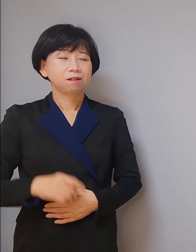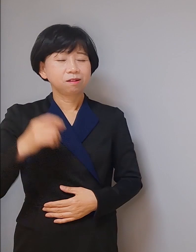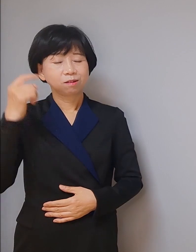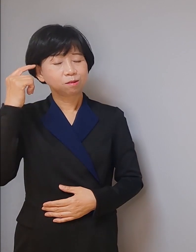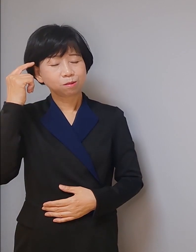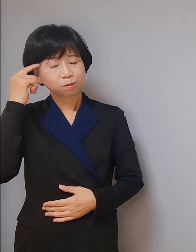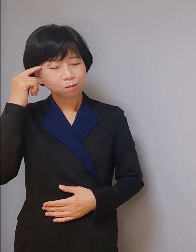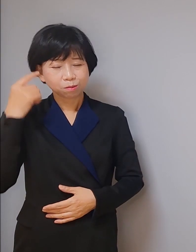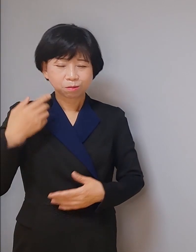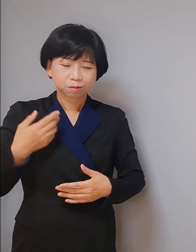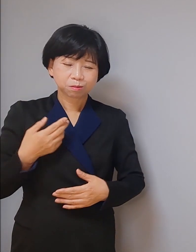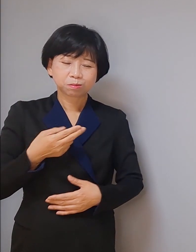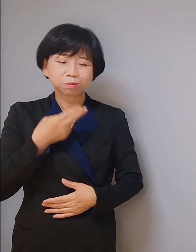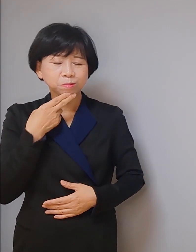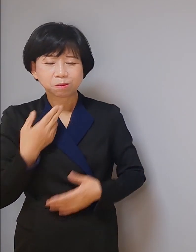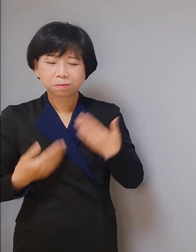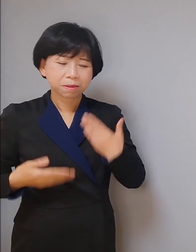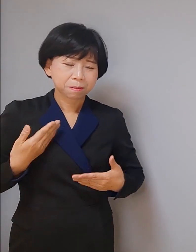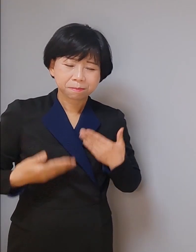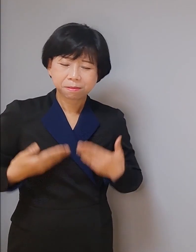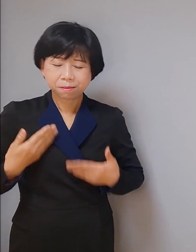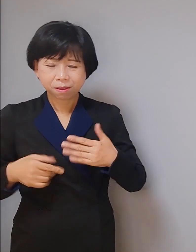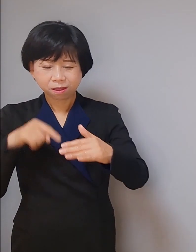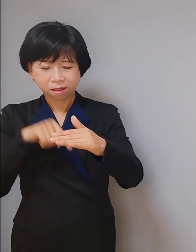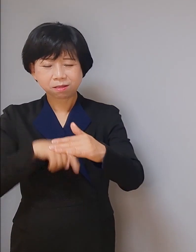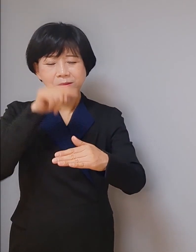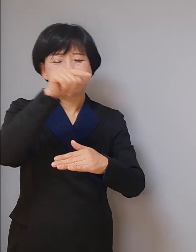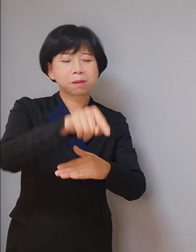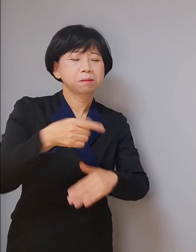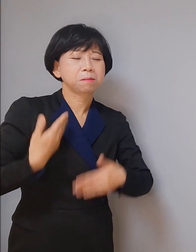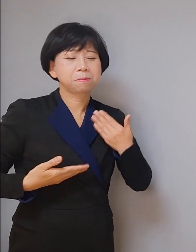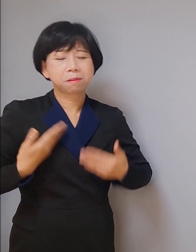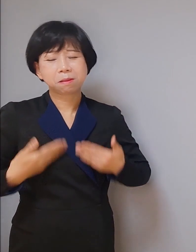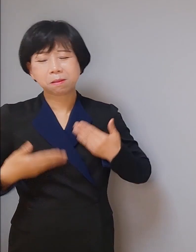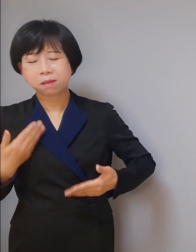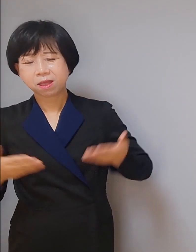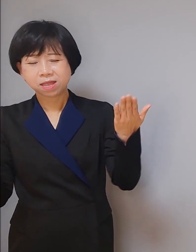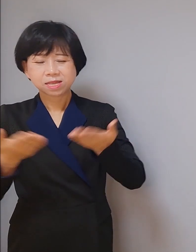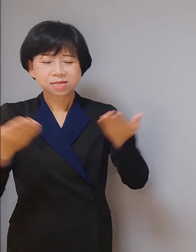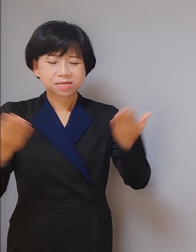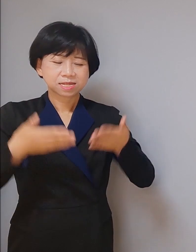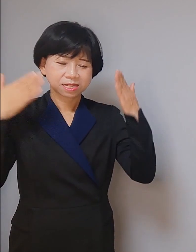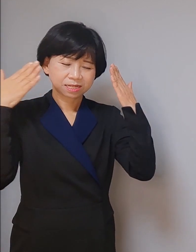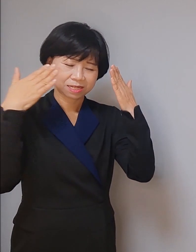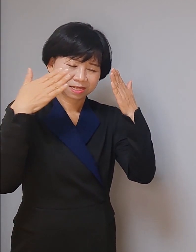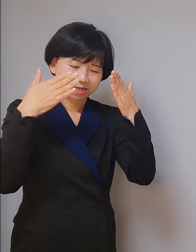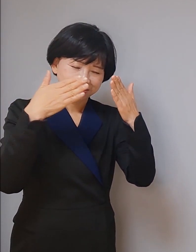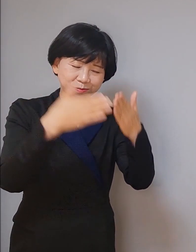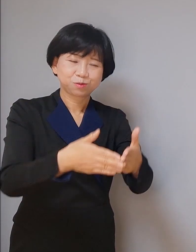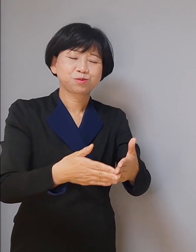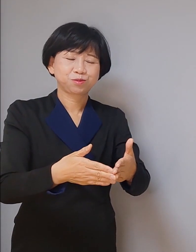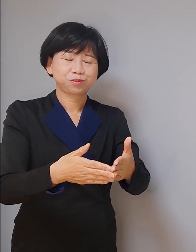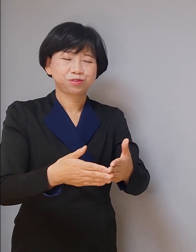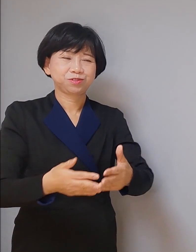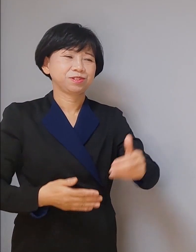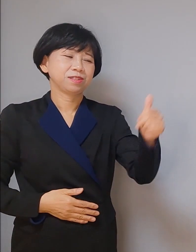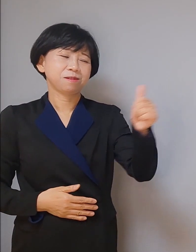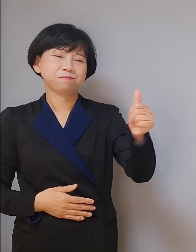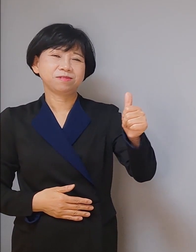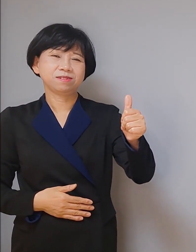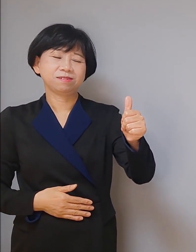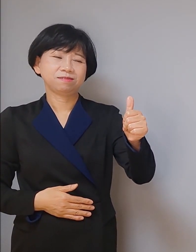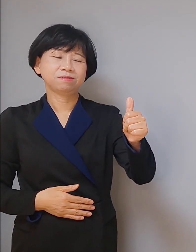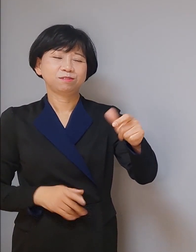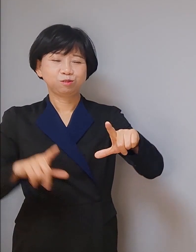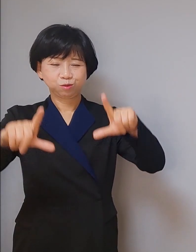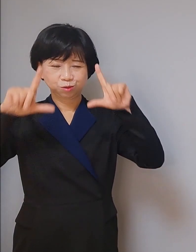분주하게 집에서나 밖에서나 일 생각만 하는 남자 주인공이 있었습니다.